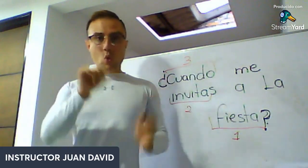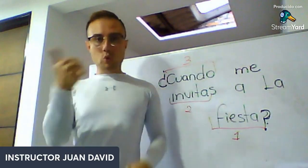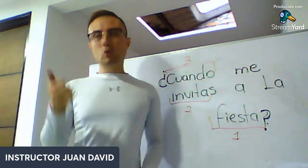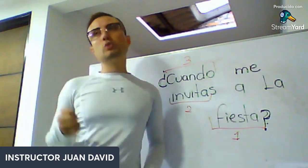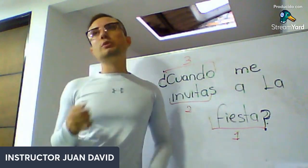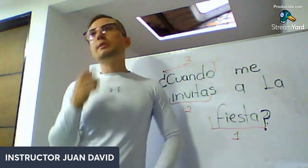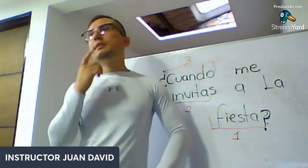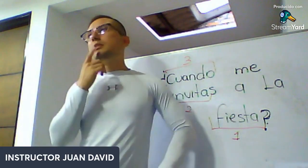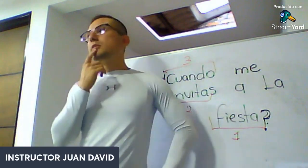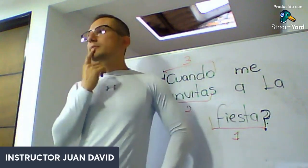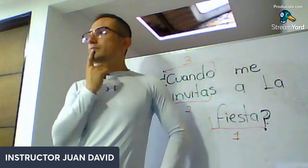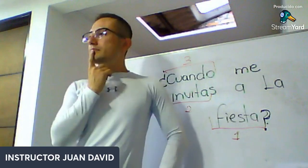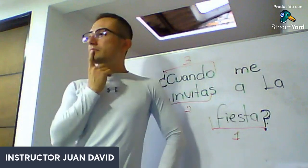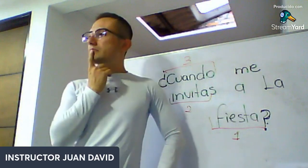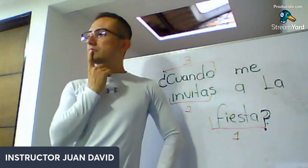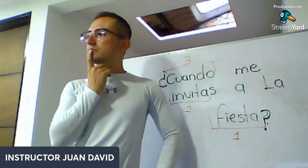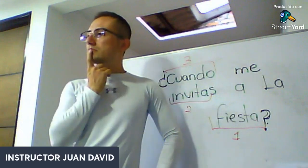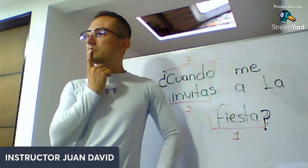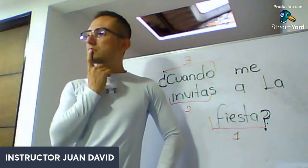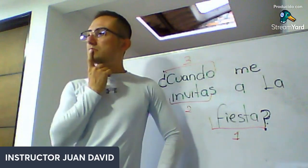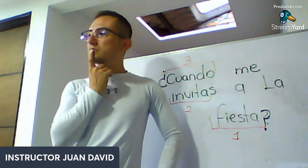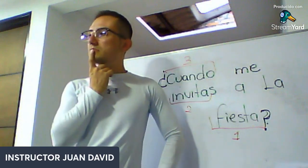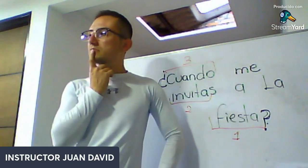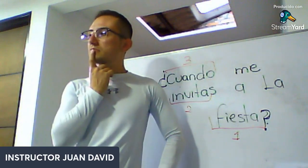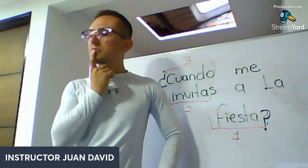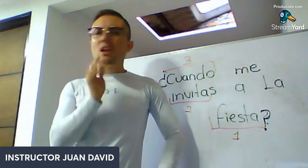señas vamos con otro a ver